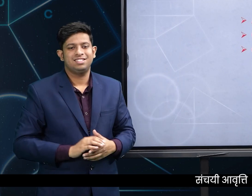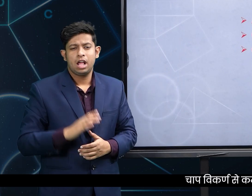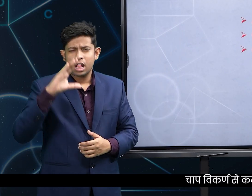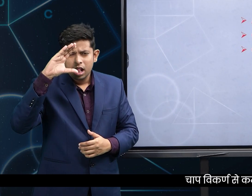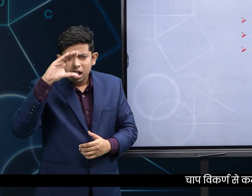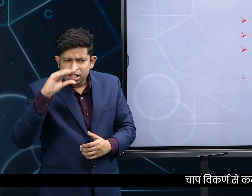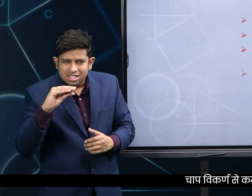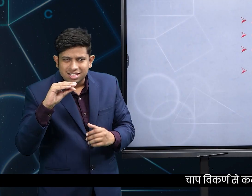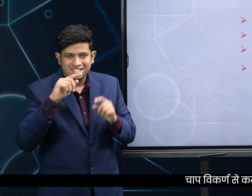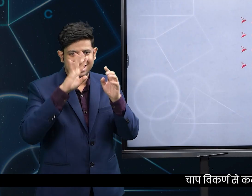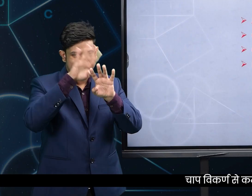चाप विकर्ण से कम,